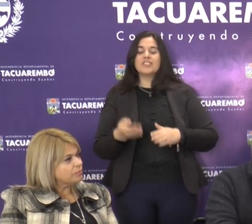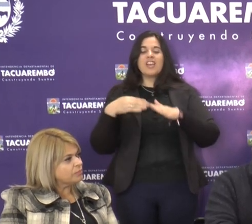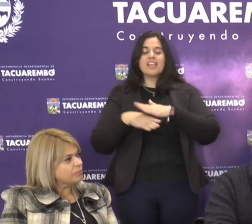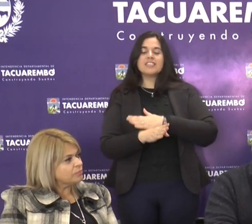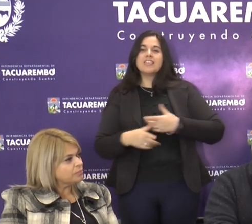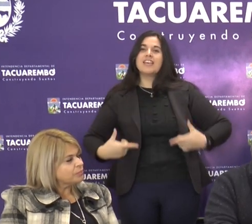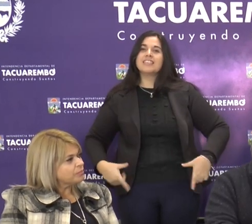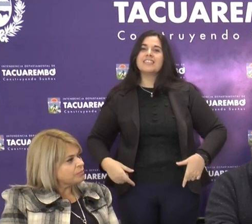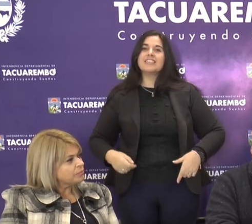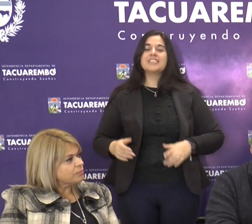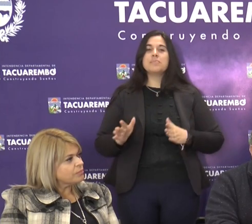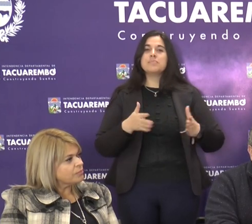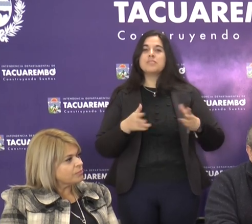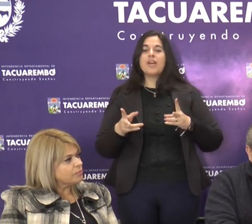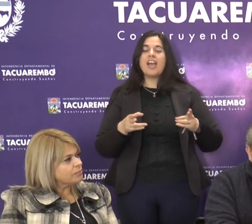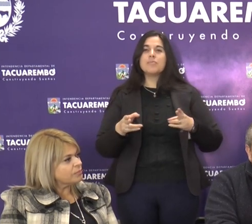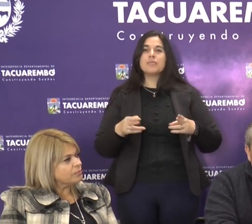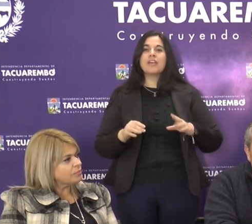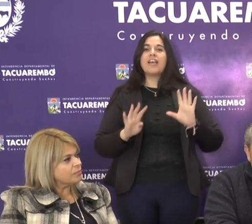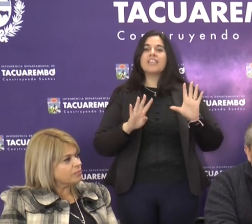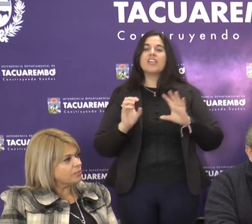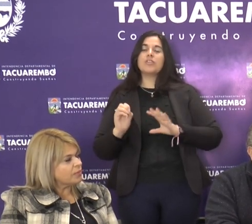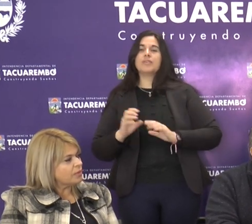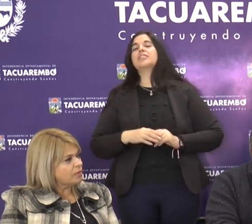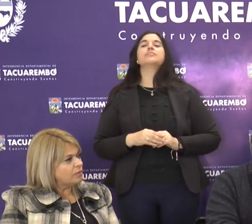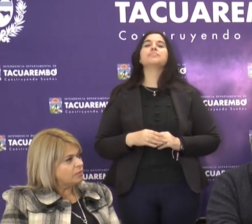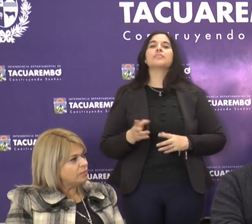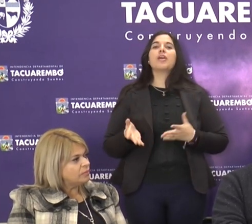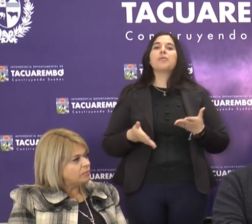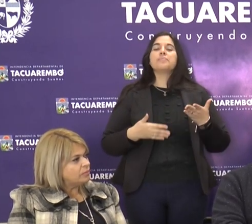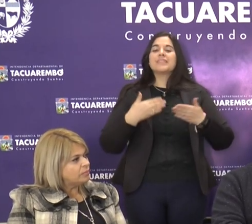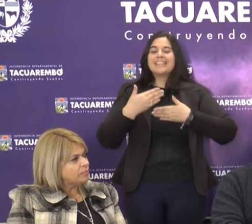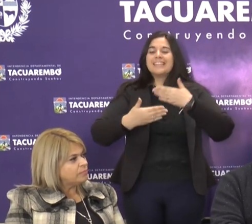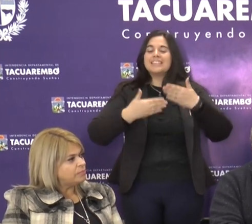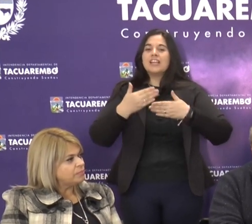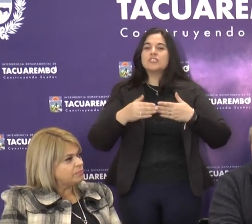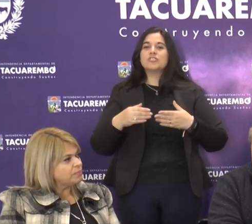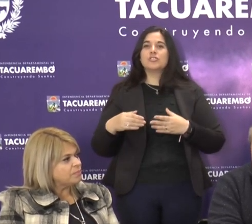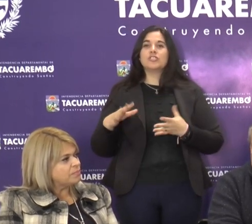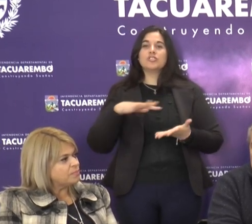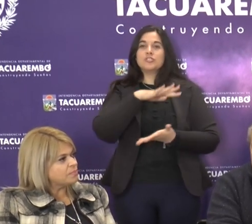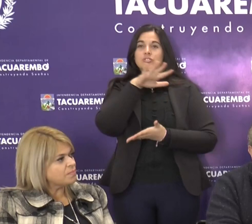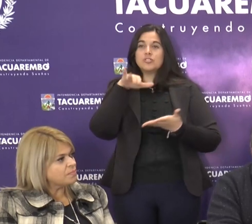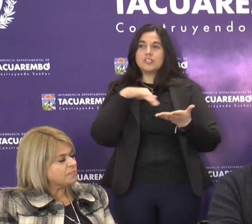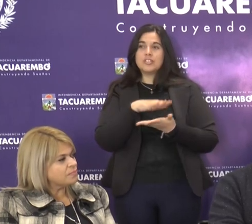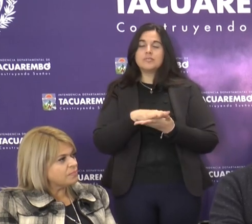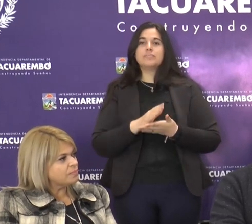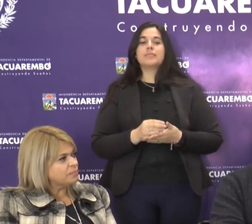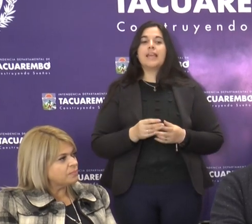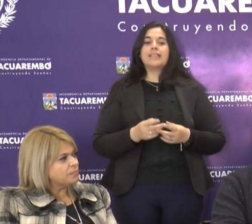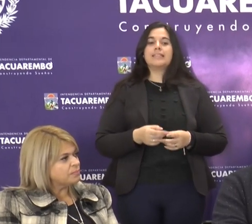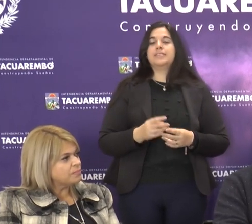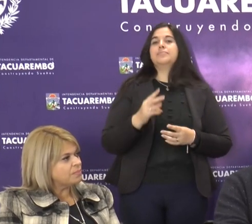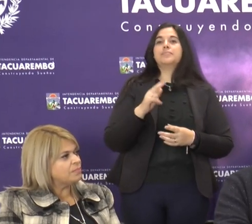90, justamente como director general de la Dirección de Desarrollo Social, y eran las tres patas clásicas de Dirección de